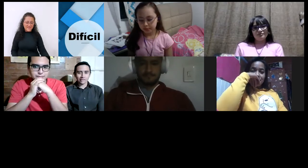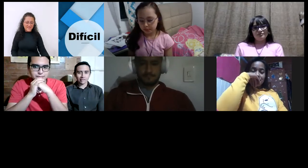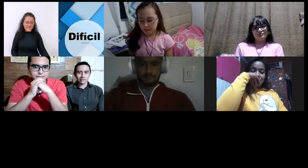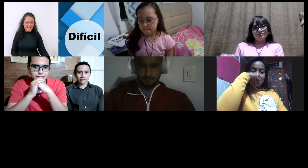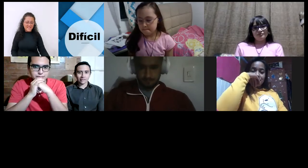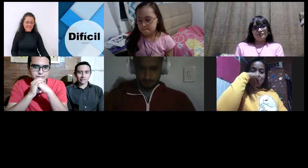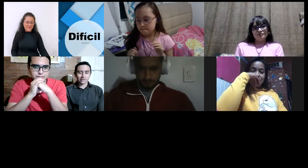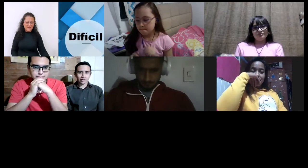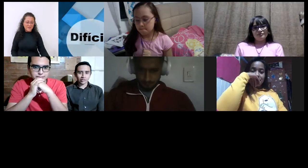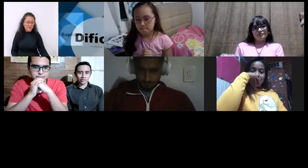Muy bien, seguimos con